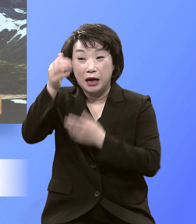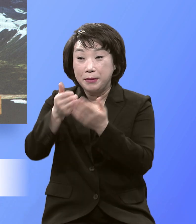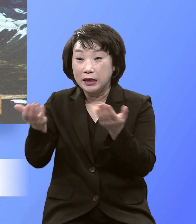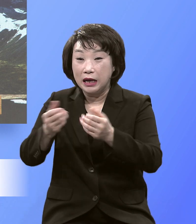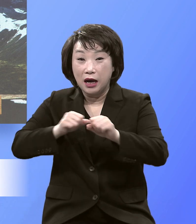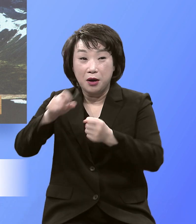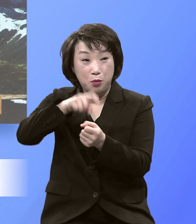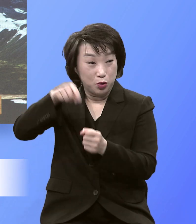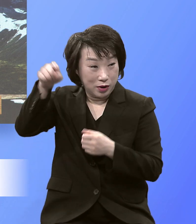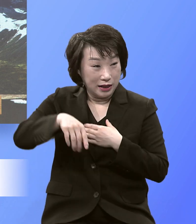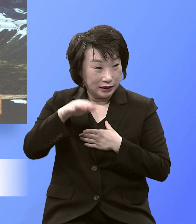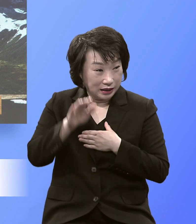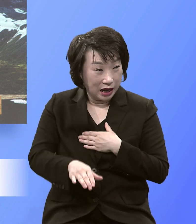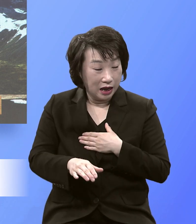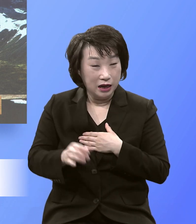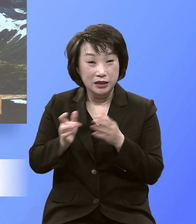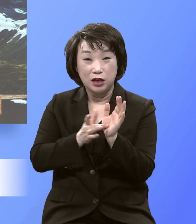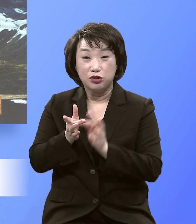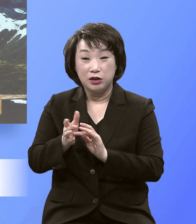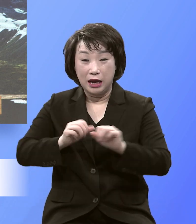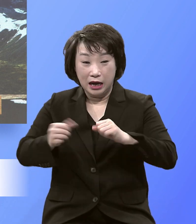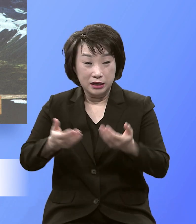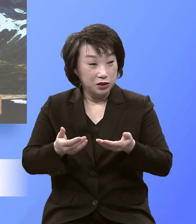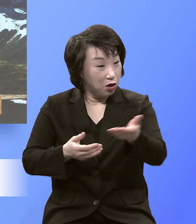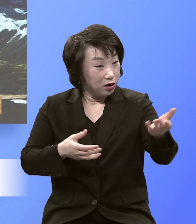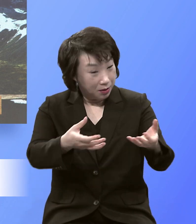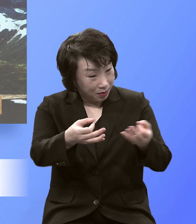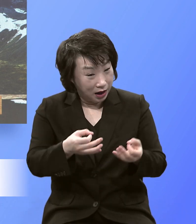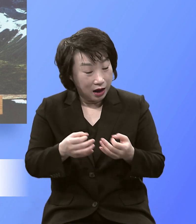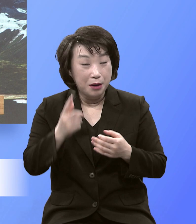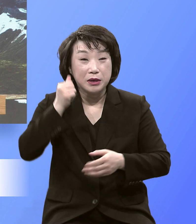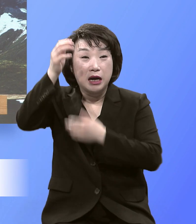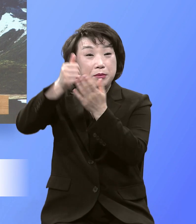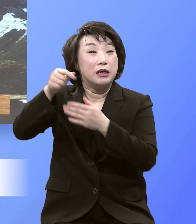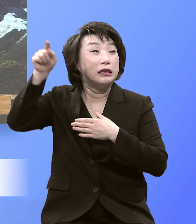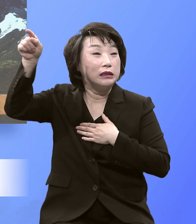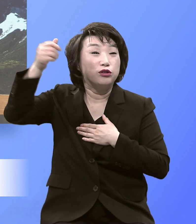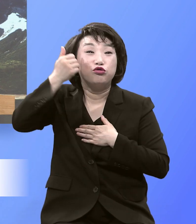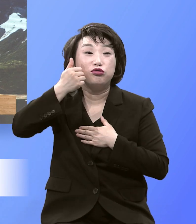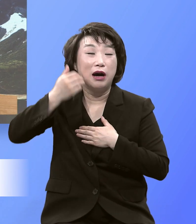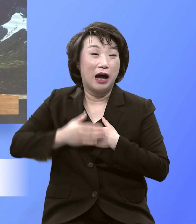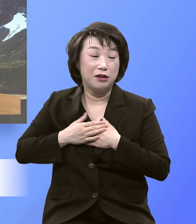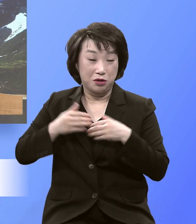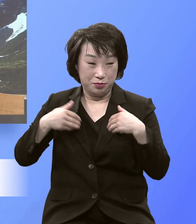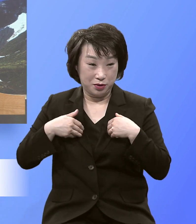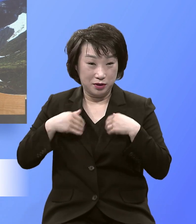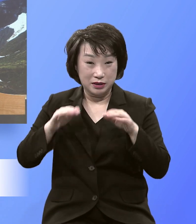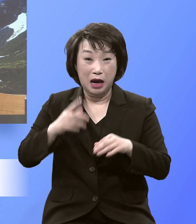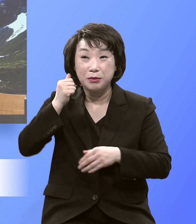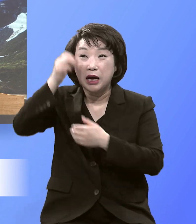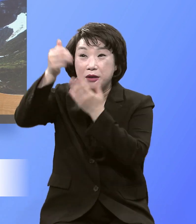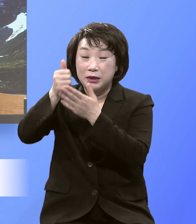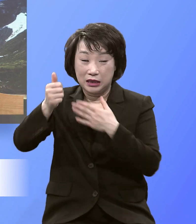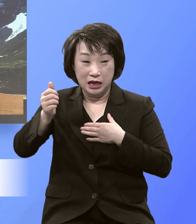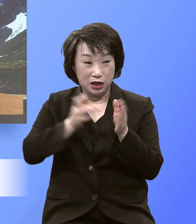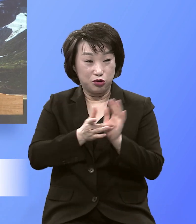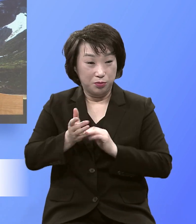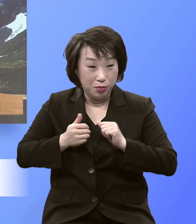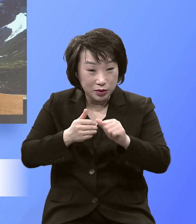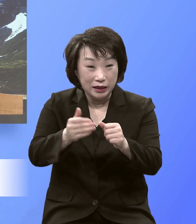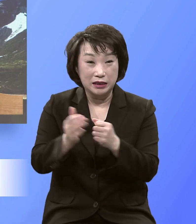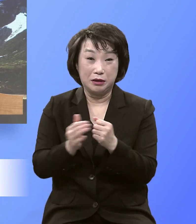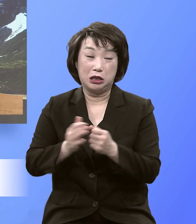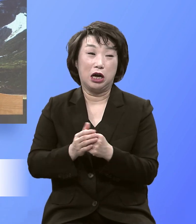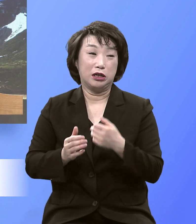왔다. 내가 하는 일을 보고도 내 아버지를 할라 이 말이야. 아버지가 나를 보내셨으니 나는 아버지